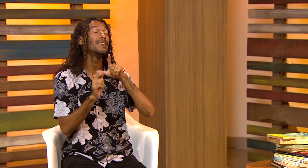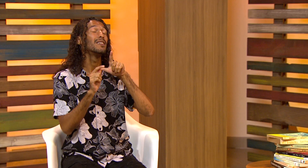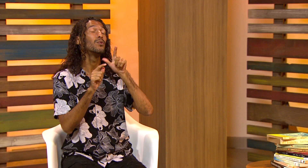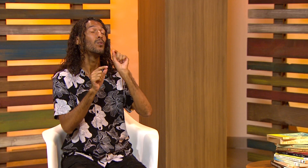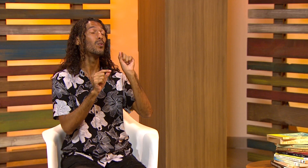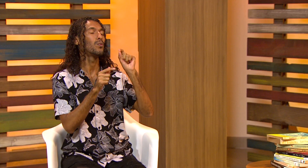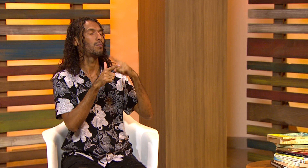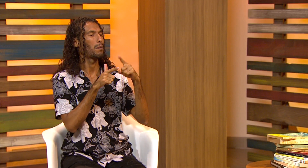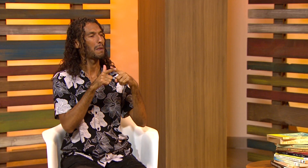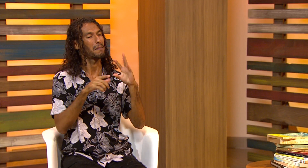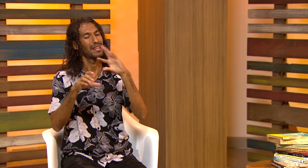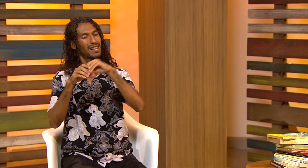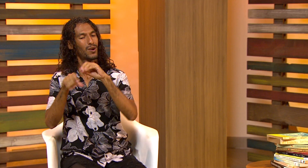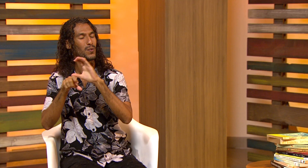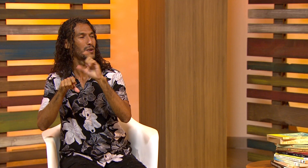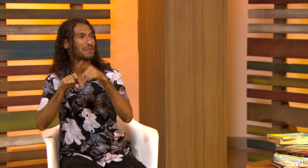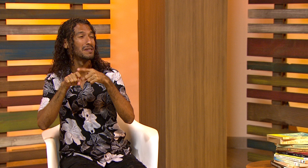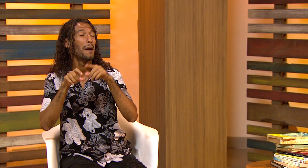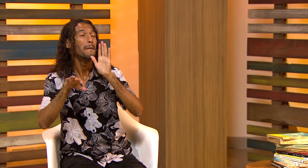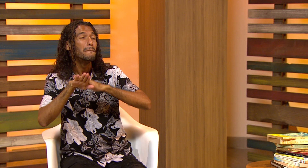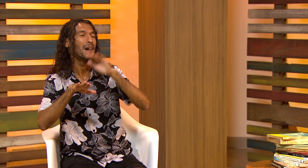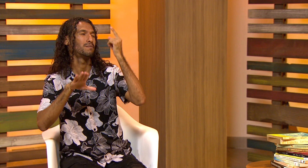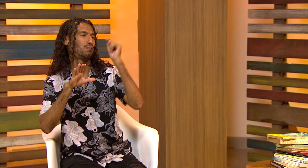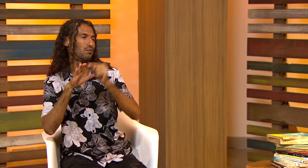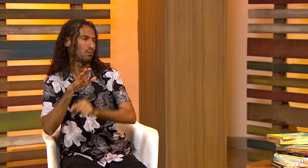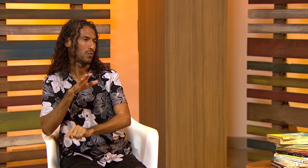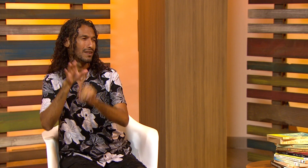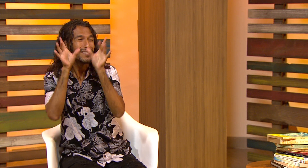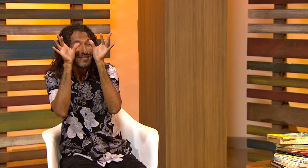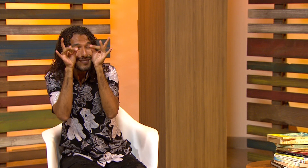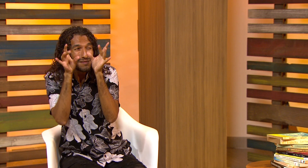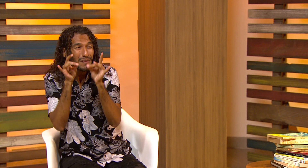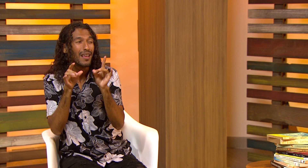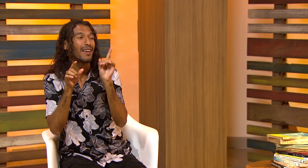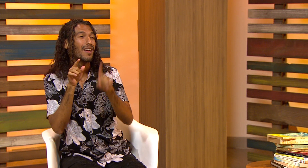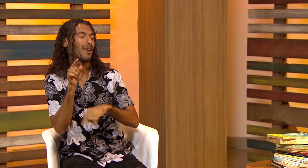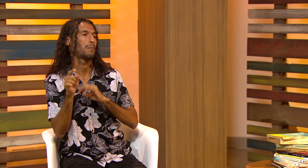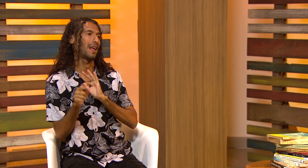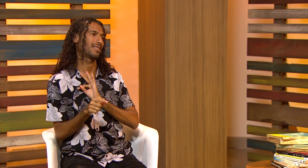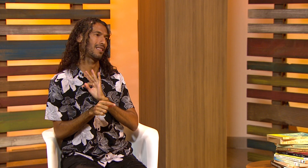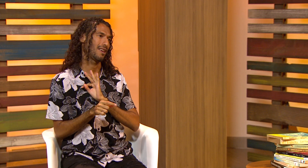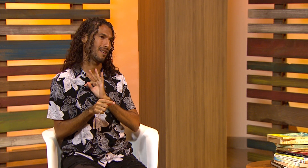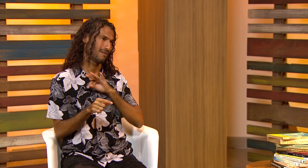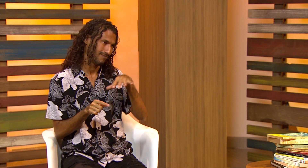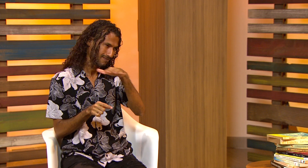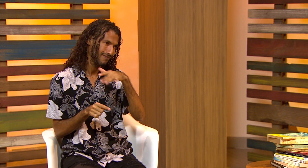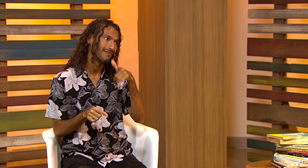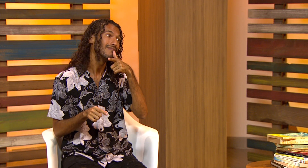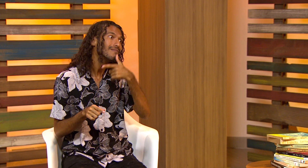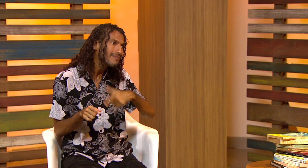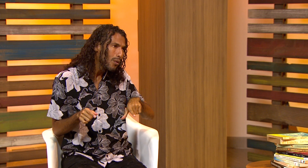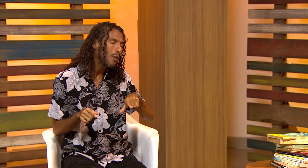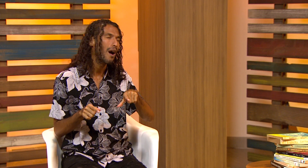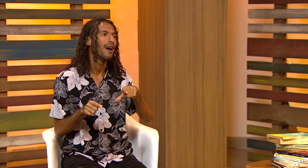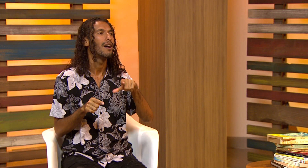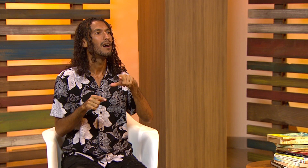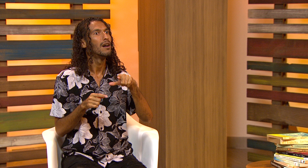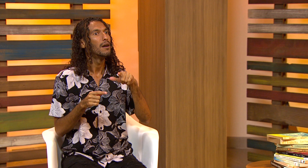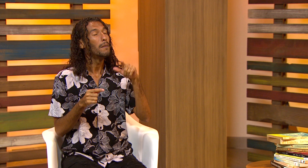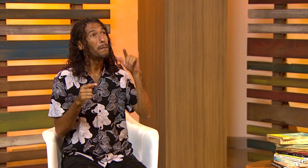qual aproveitamos, pois, ser utilizados nos cursos para a tradução de Libras. E é interessante pensar que usam